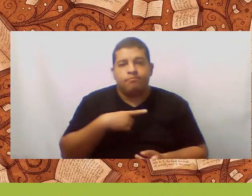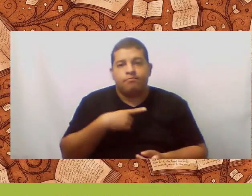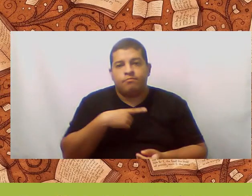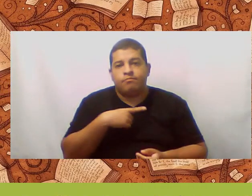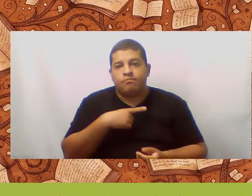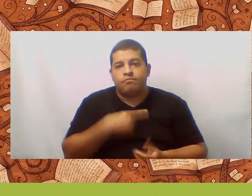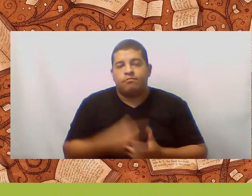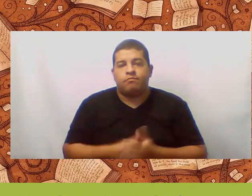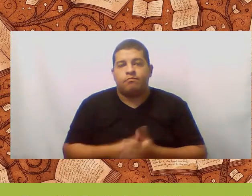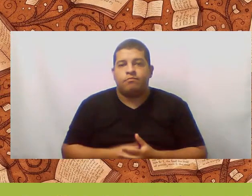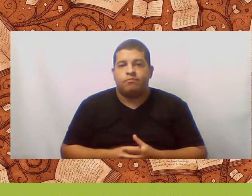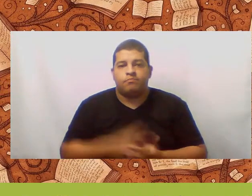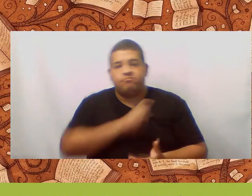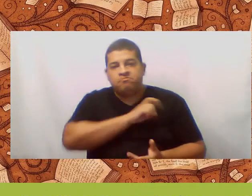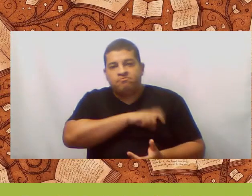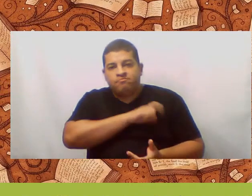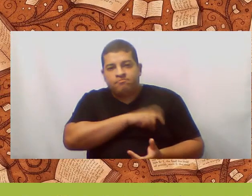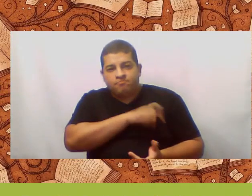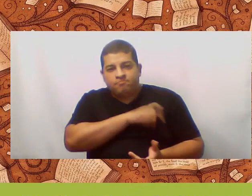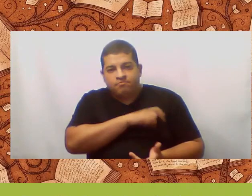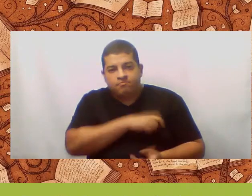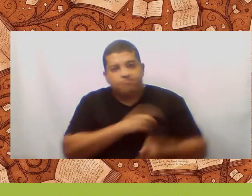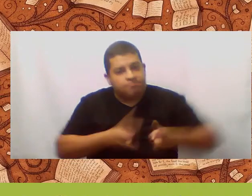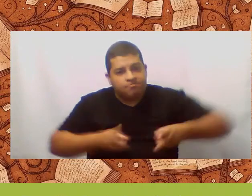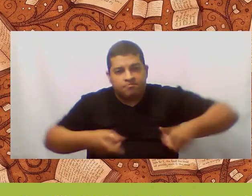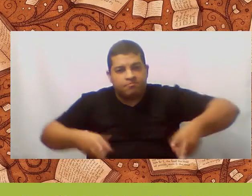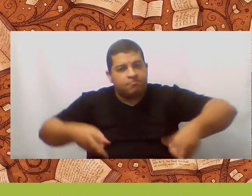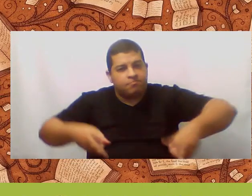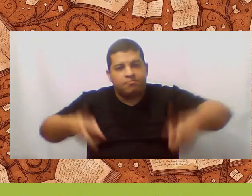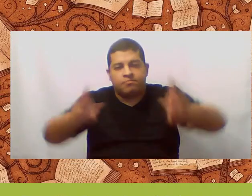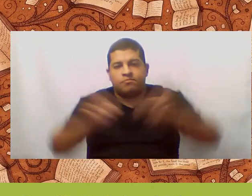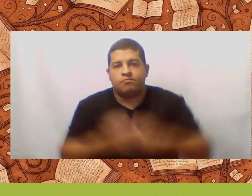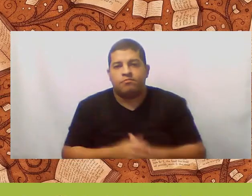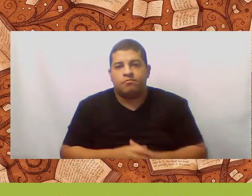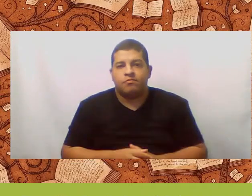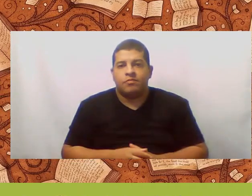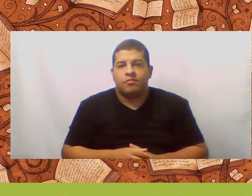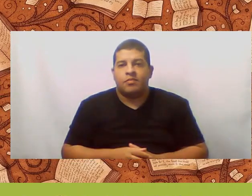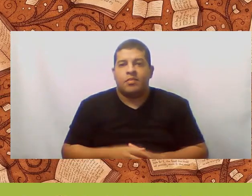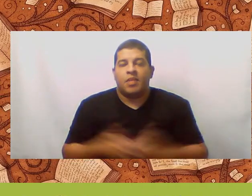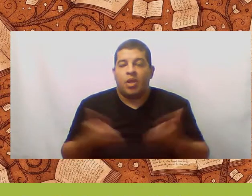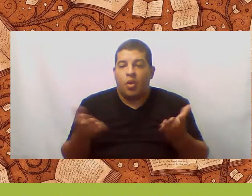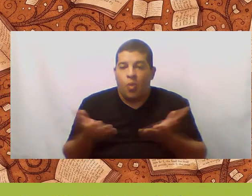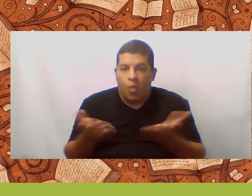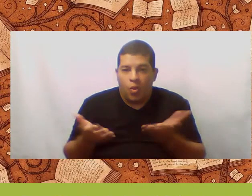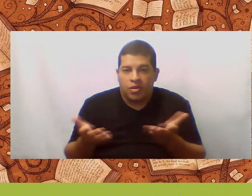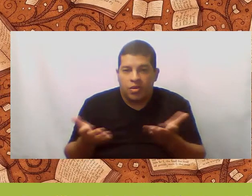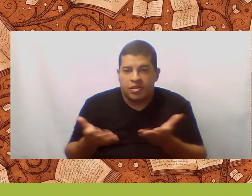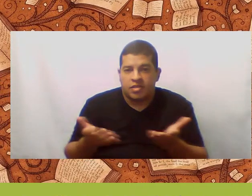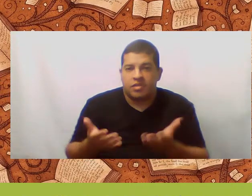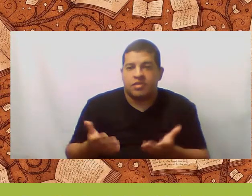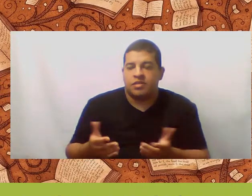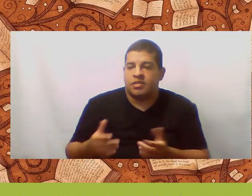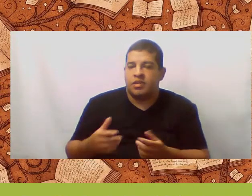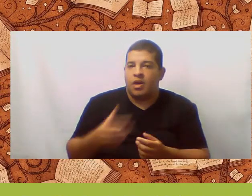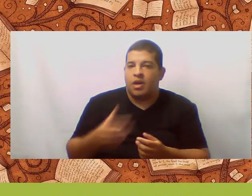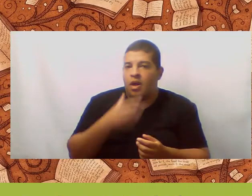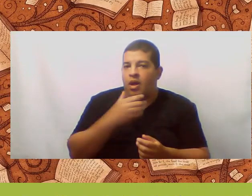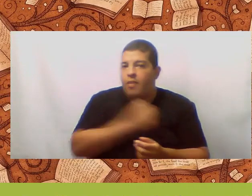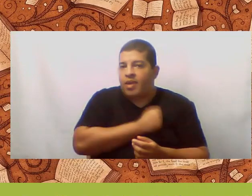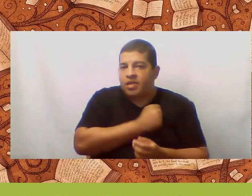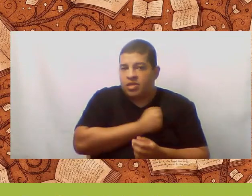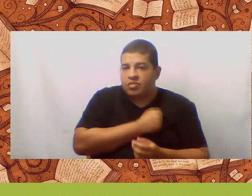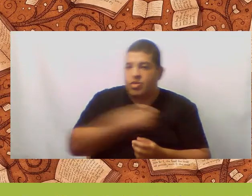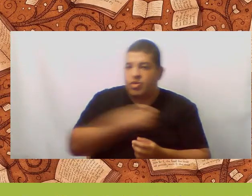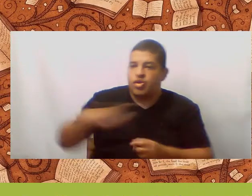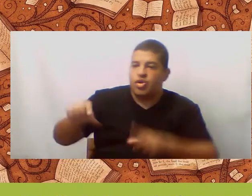imoderado e infinito. Né, as crianças hoje são escolhidas pela tradição machista